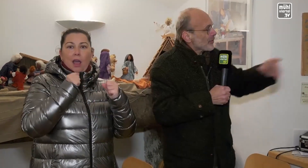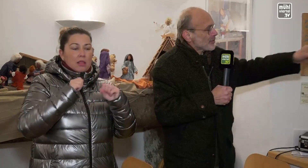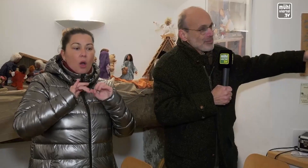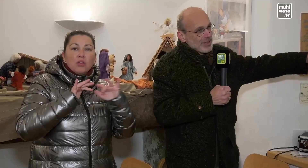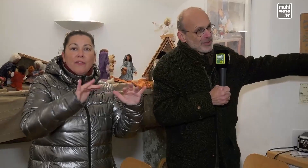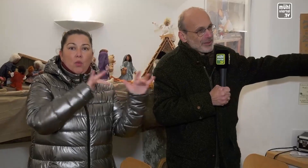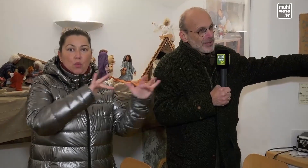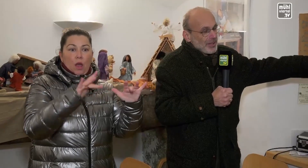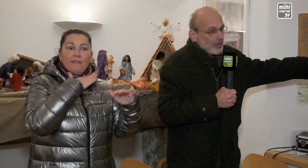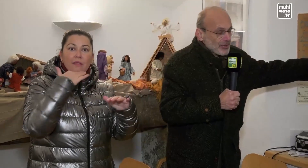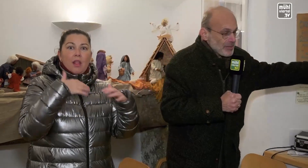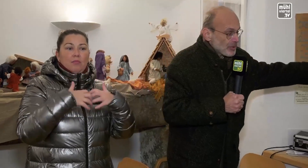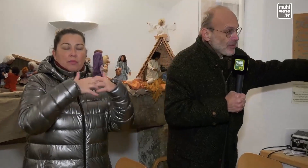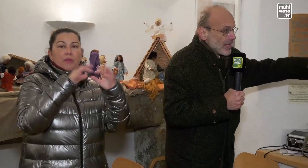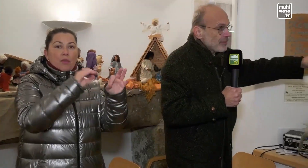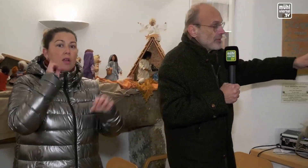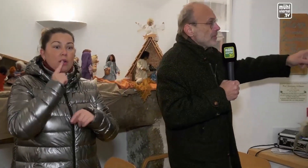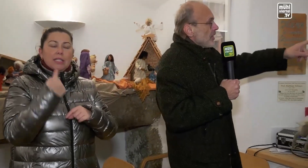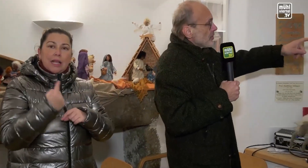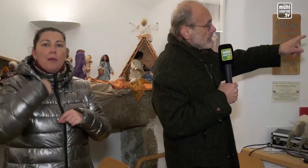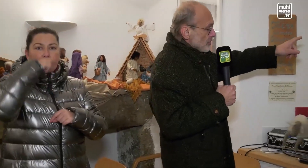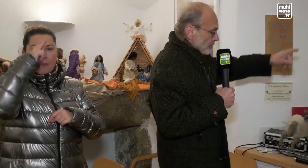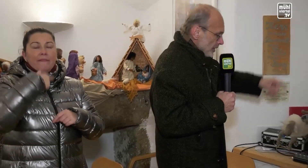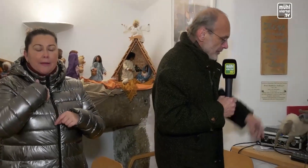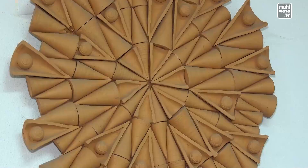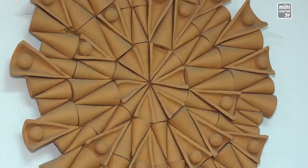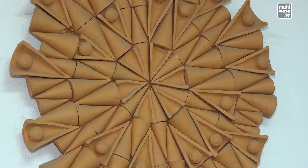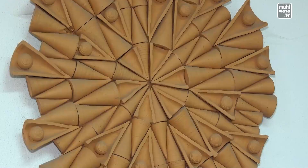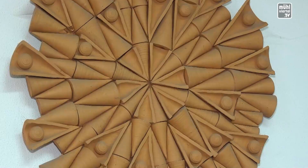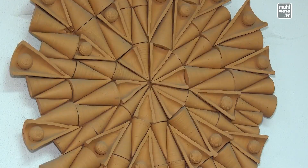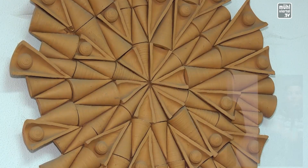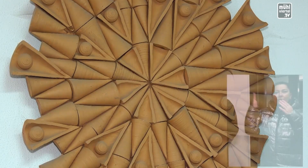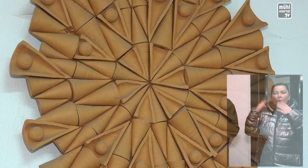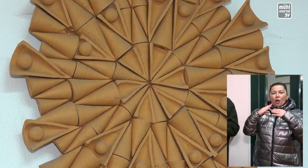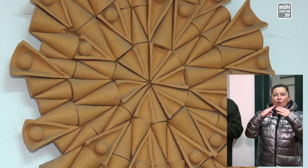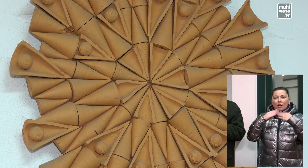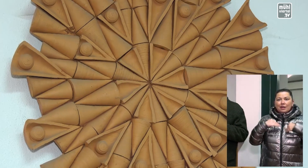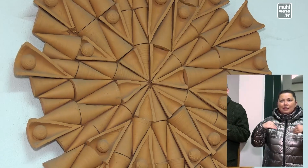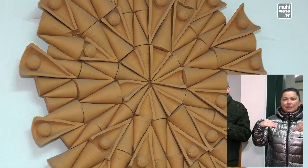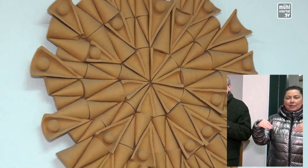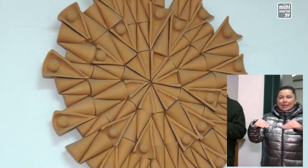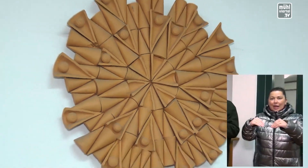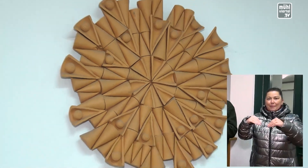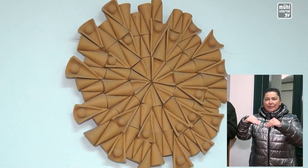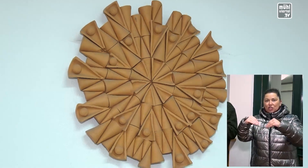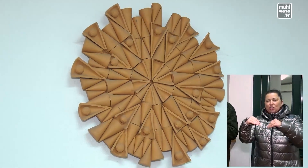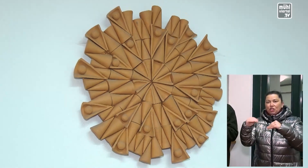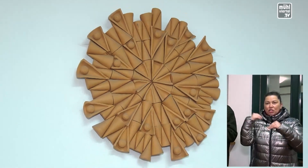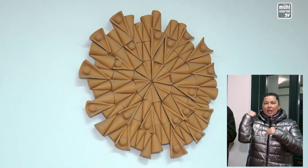da draußen zu mir gesagt. Und da sieht man nur ein Werk von ihm, draußen die Sonne. Diese keramische Sonne hat auch mein Vater